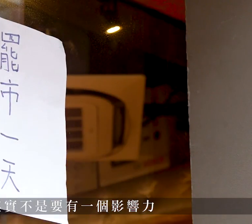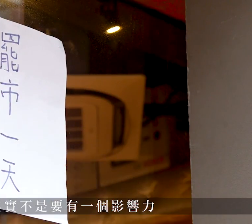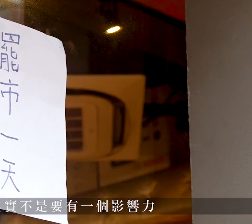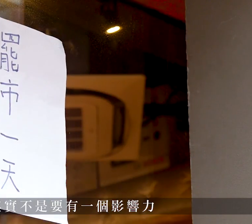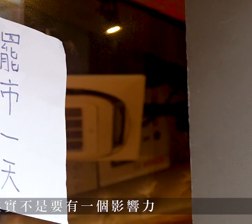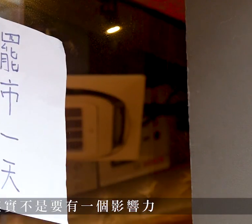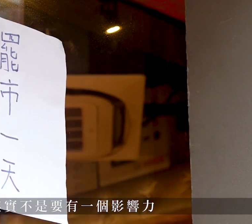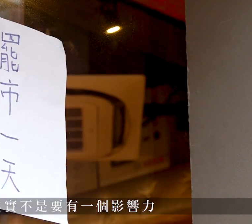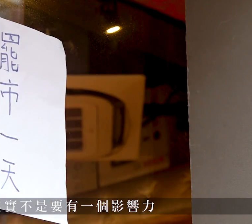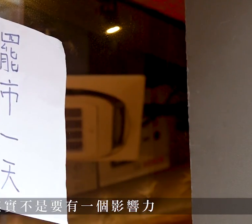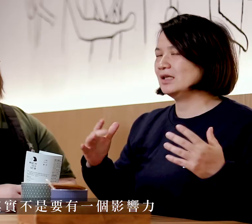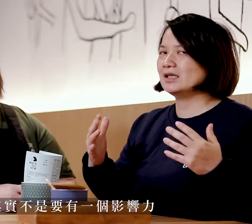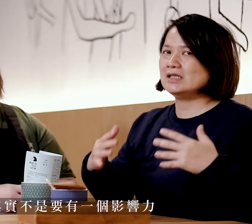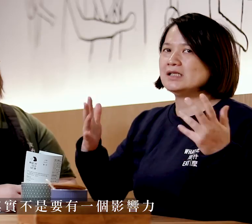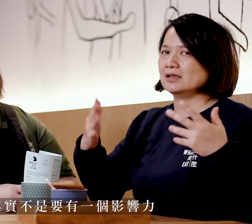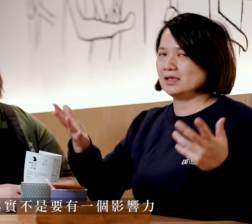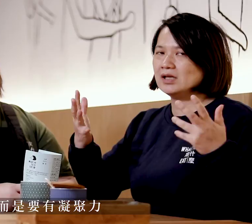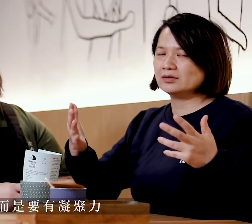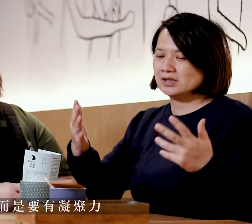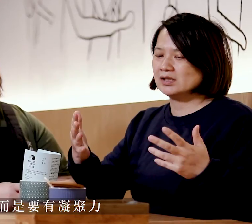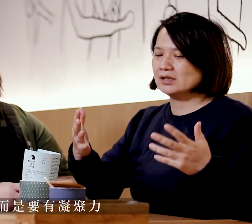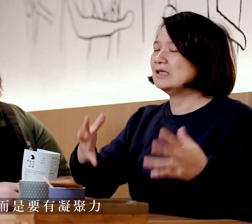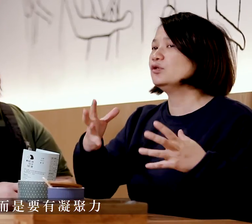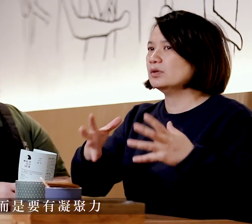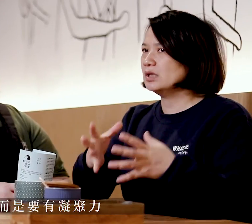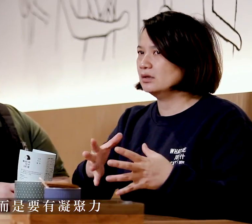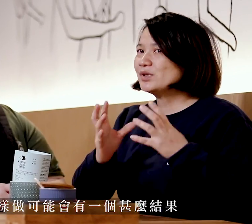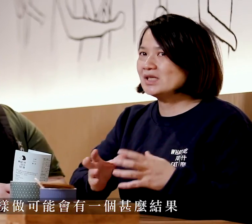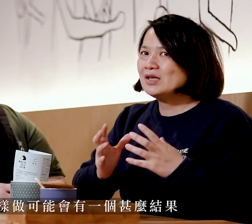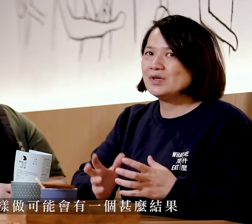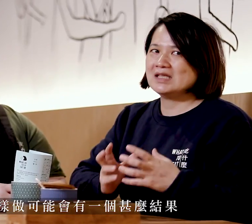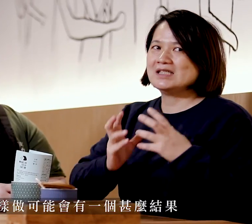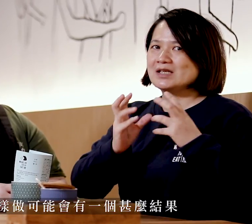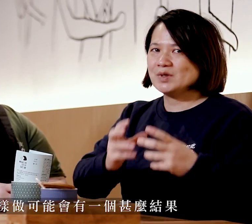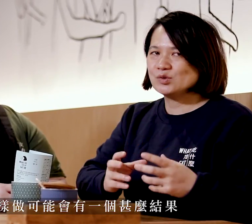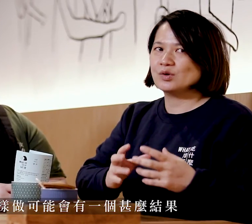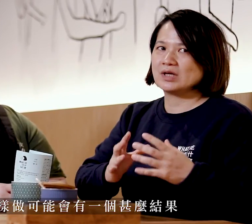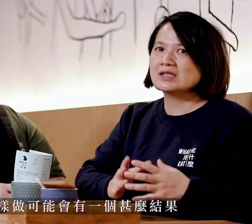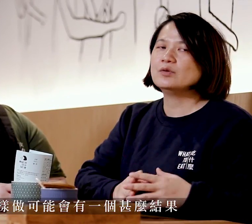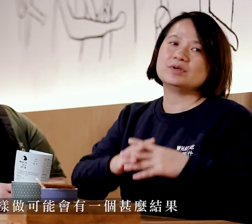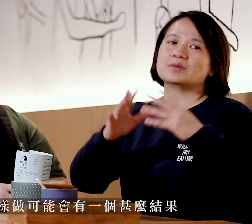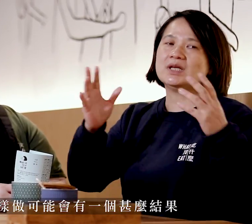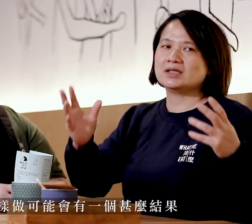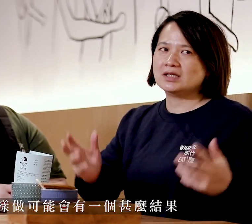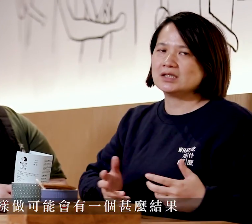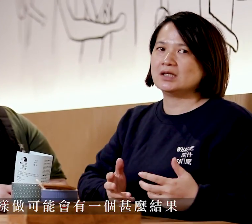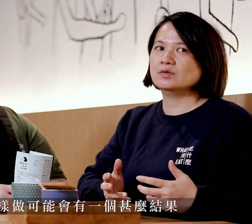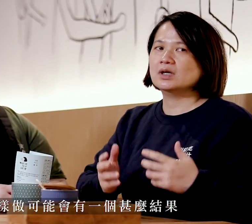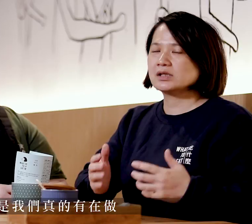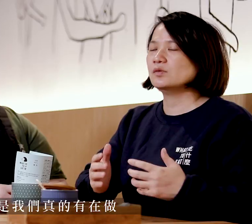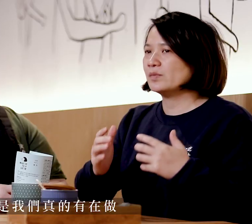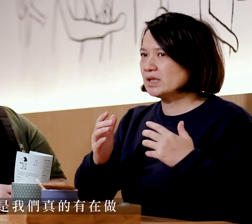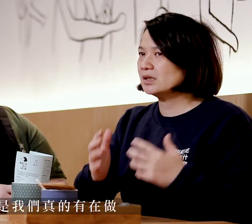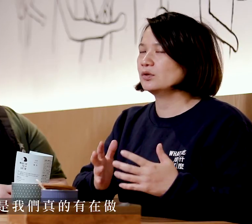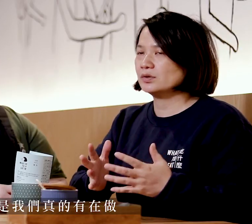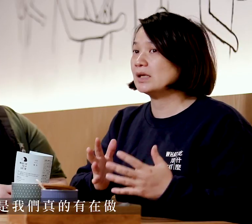人，他们说其实不是要有一个影响力，要的是一个凝聚力，不是因为你这么做可能会有什么样的一个结果，